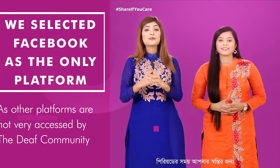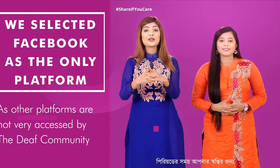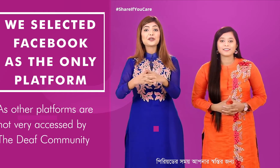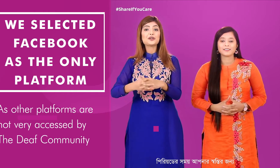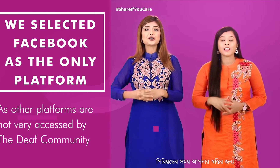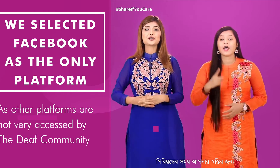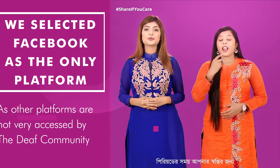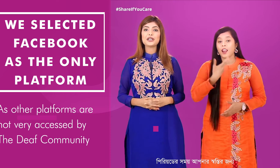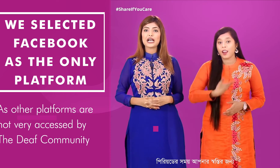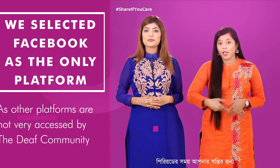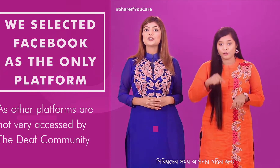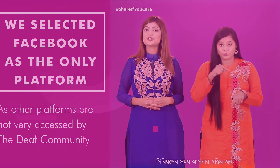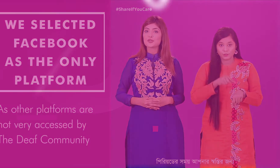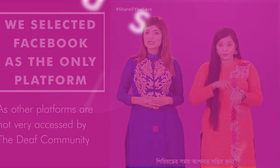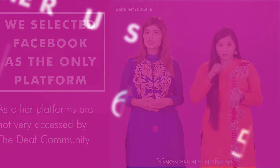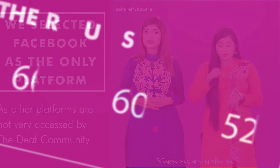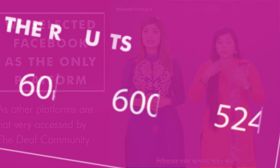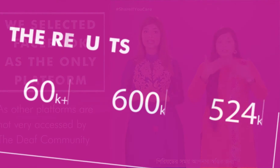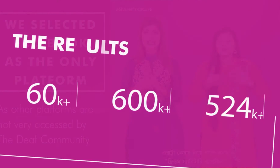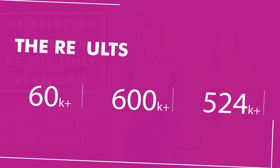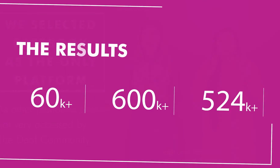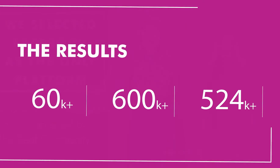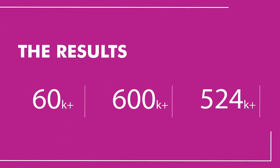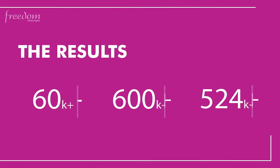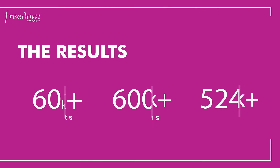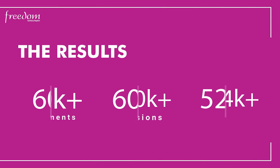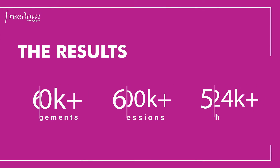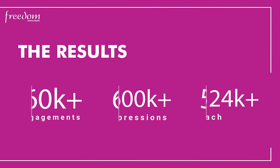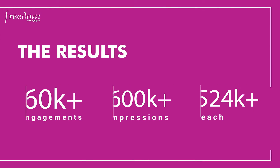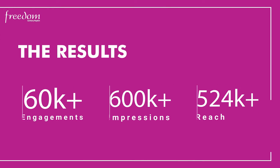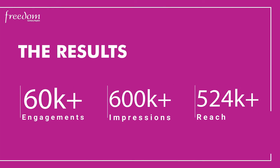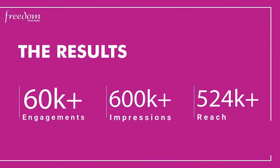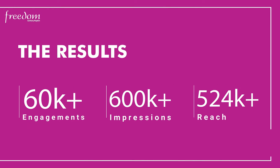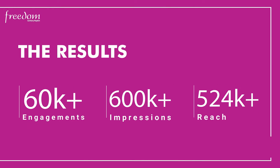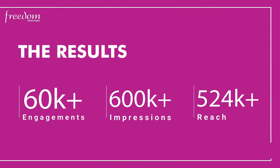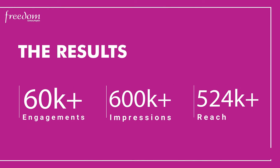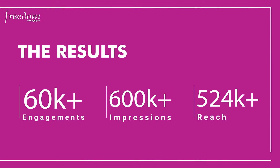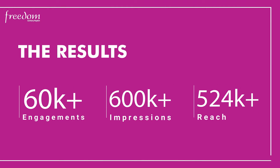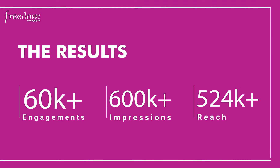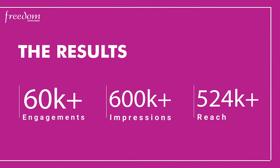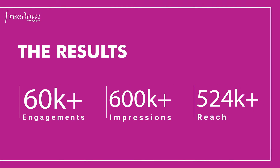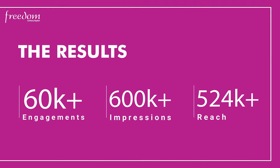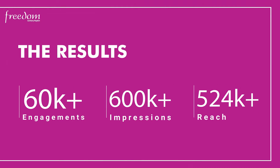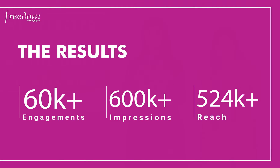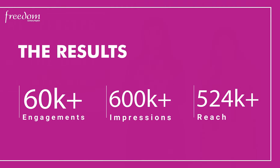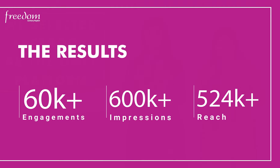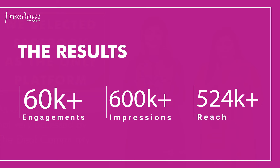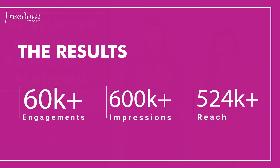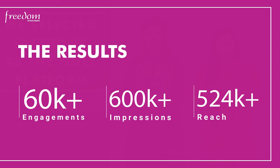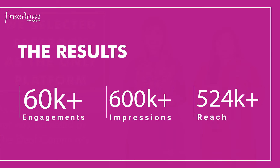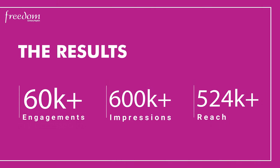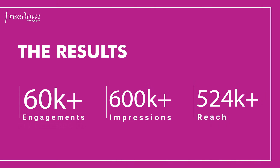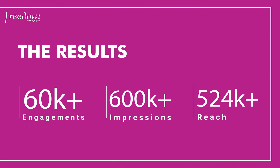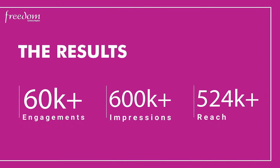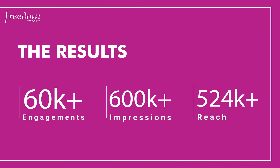ভালো হতো। ক্যাম্পেইনের রেজাল্টই বলে দিচ্ছে ইট ওয়াজ আ গ্রেট সাকসেস ফর সাচ আ ক্লোজড গ্রুপ।